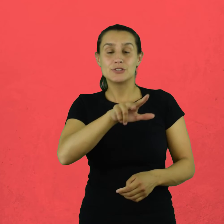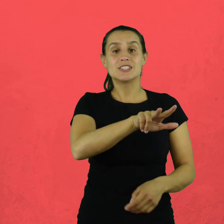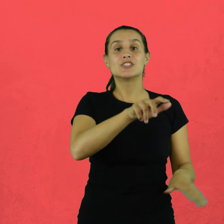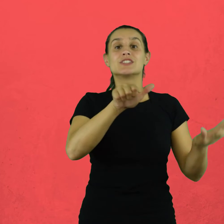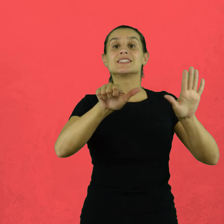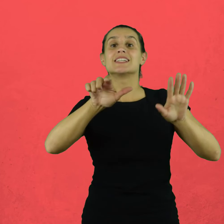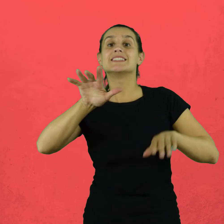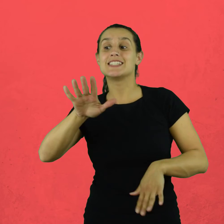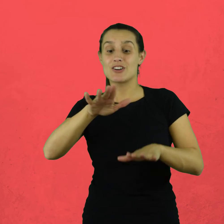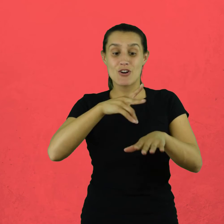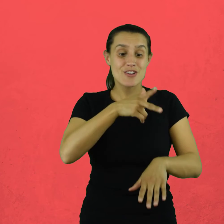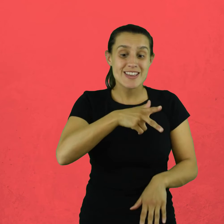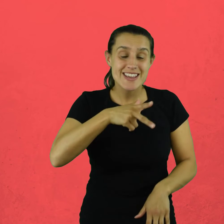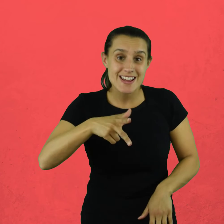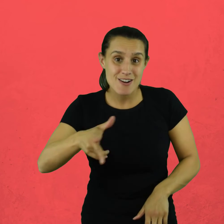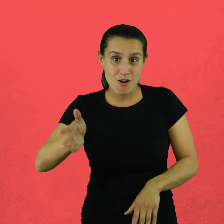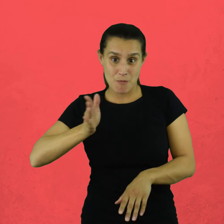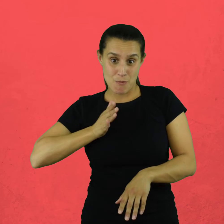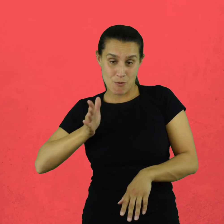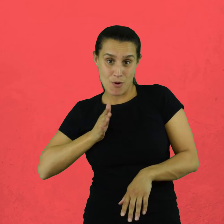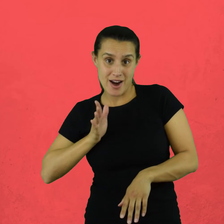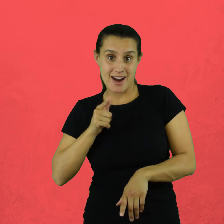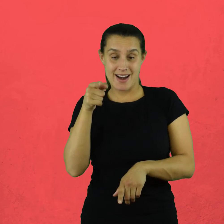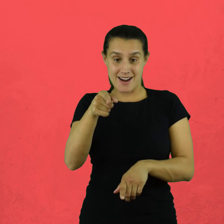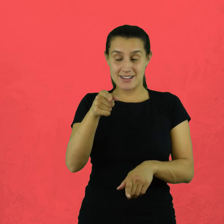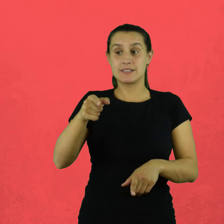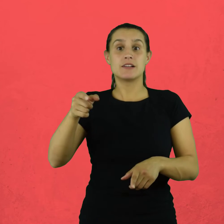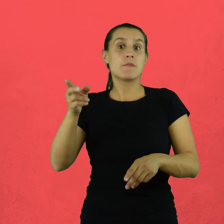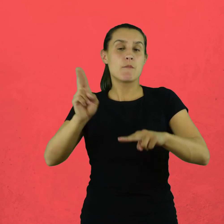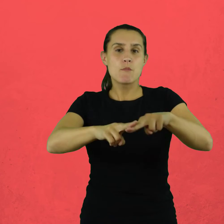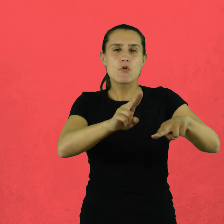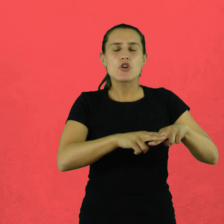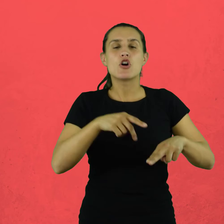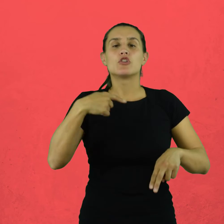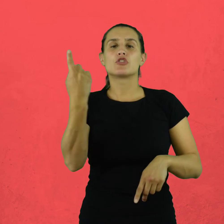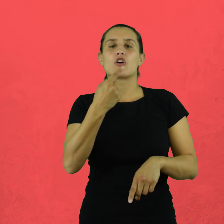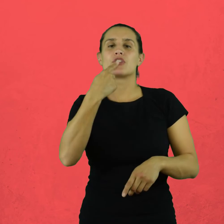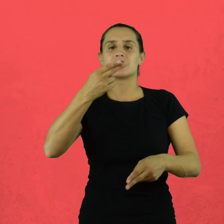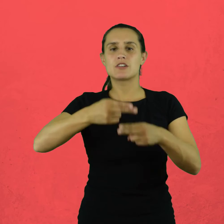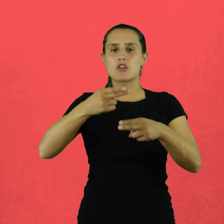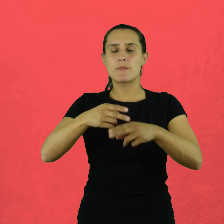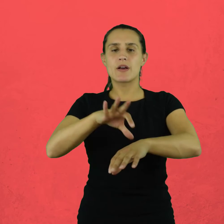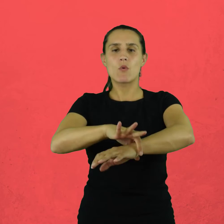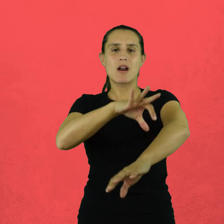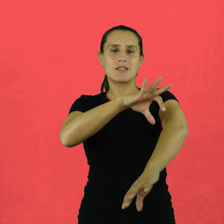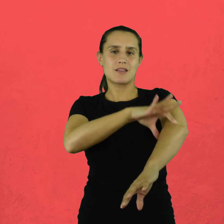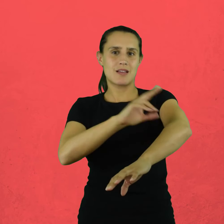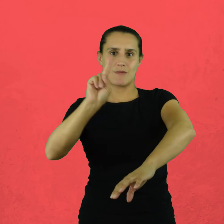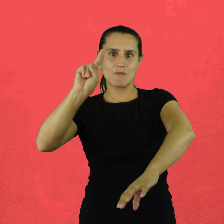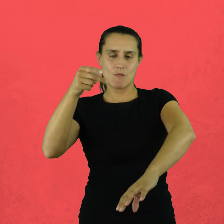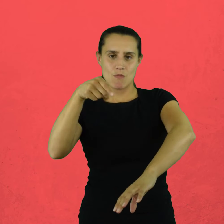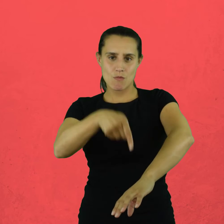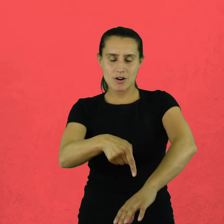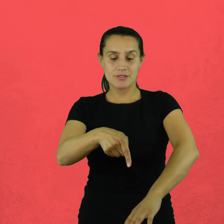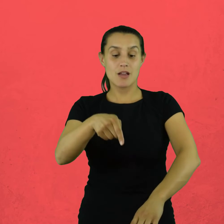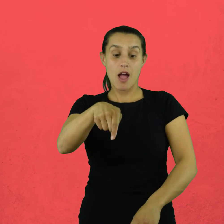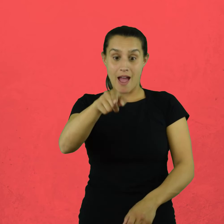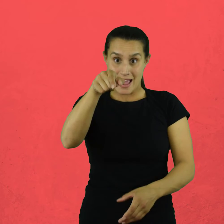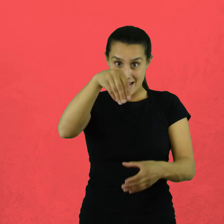de Volkswagen, donde 365 hijos de mujeres ucranianas y polacas murieron en lo que se llamó la guardería de la muerte en